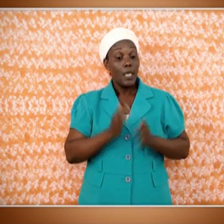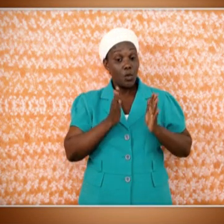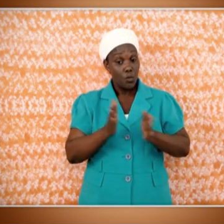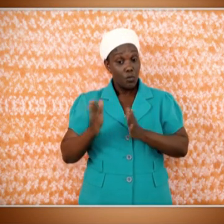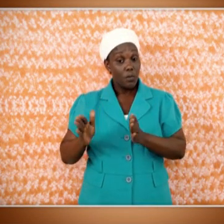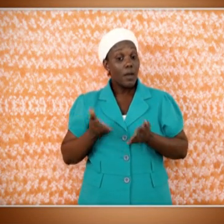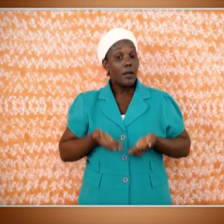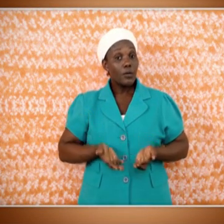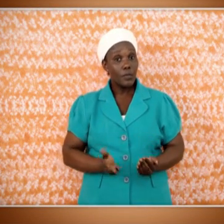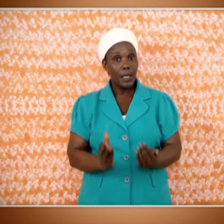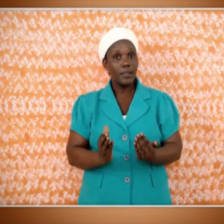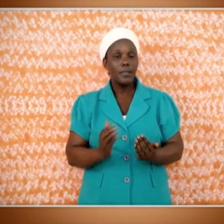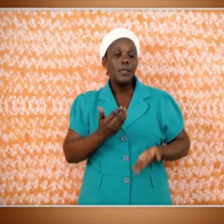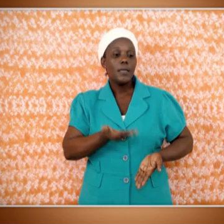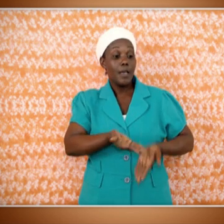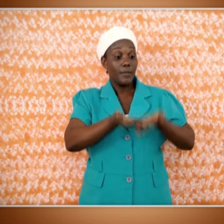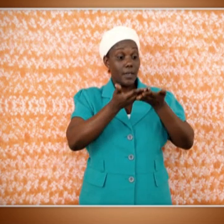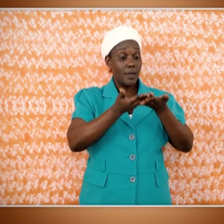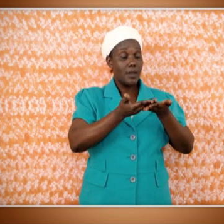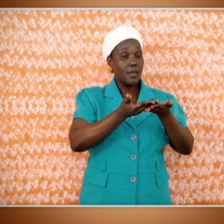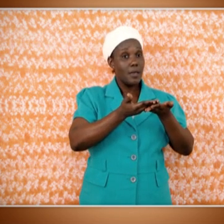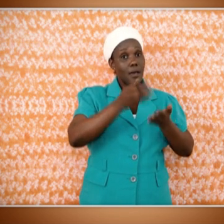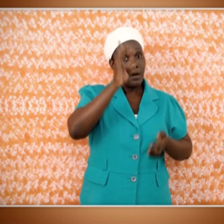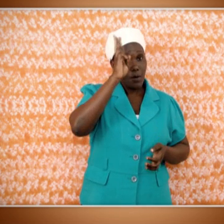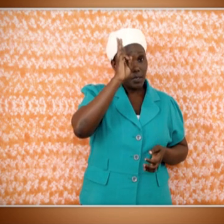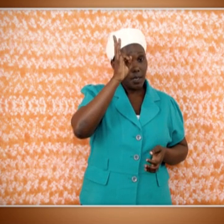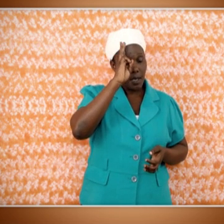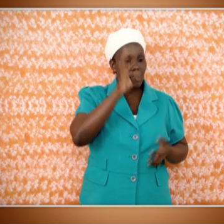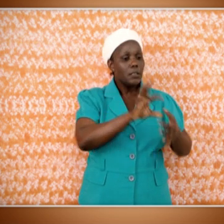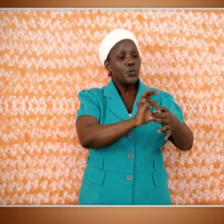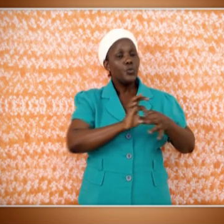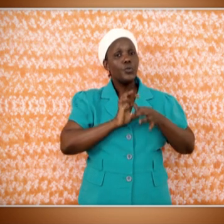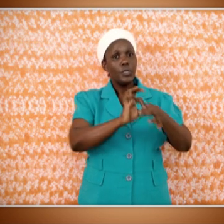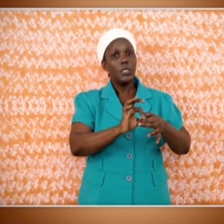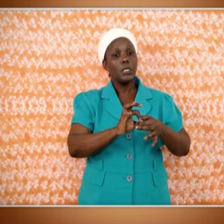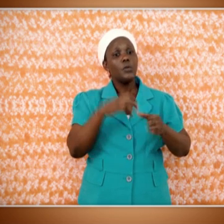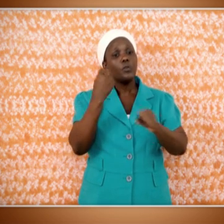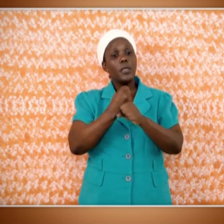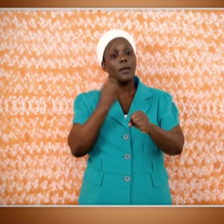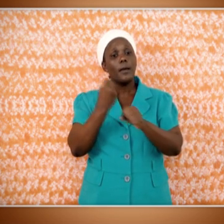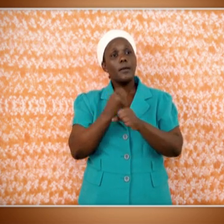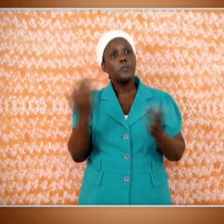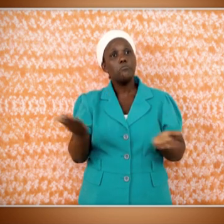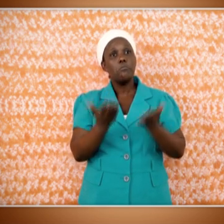Panga uzazi pia huwawezesha baba na mama kushiriki katika shughuli za maendeleo ya